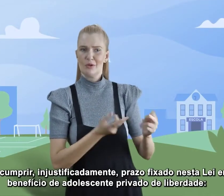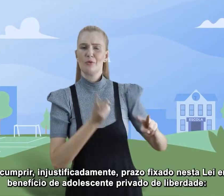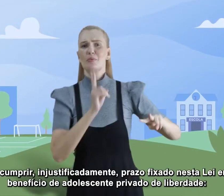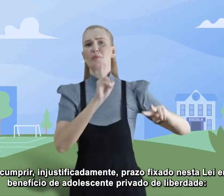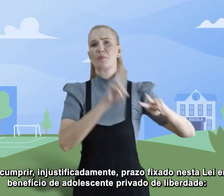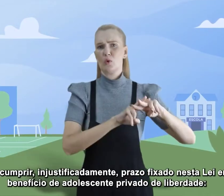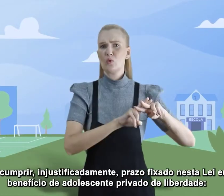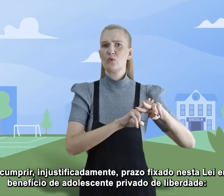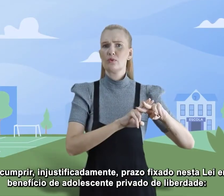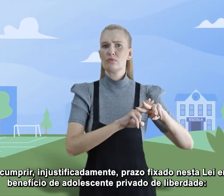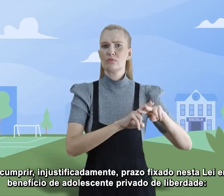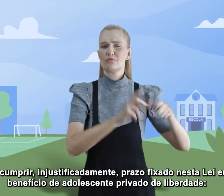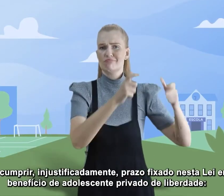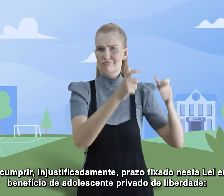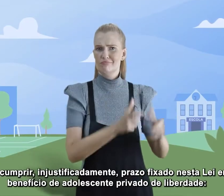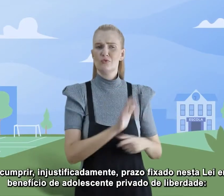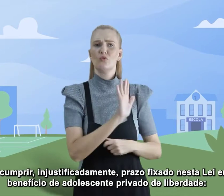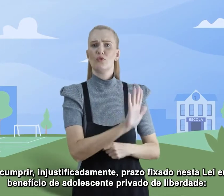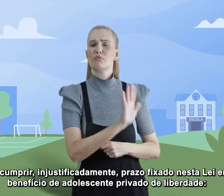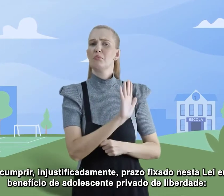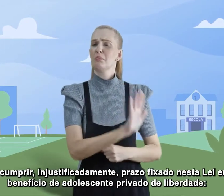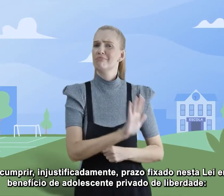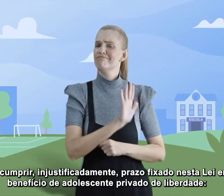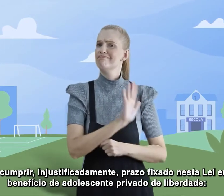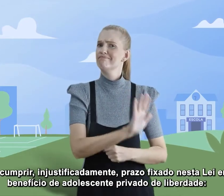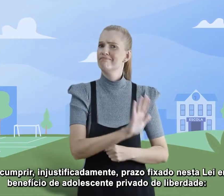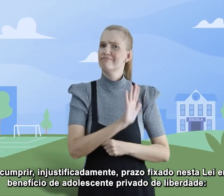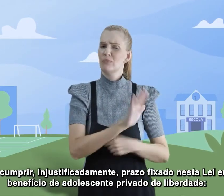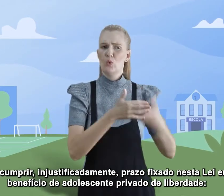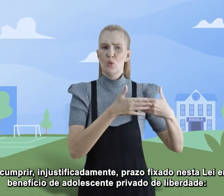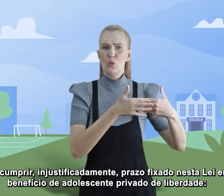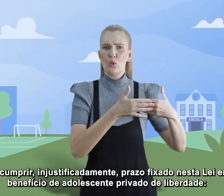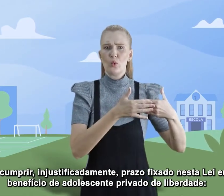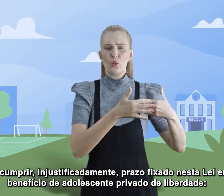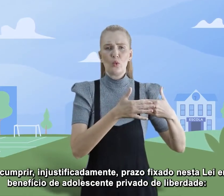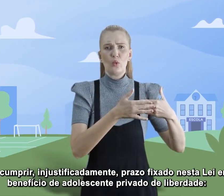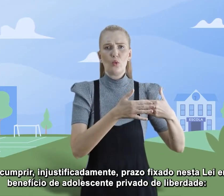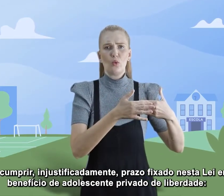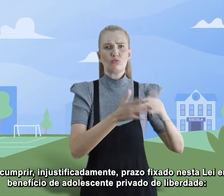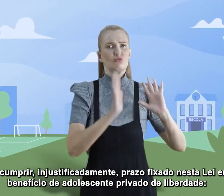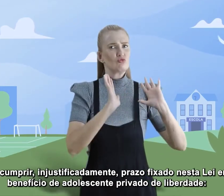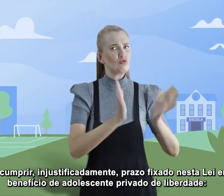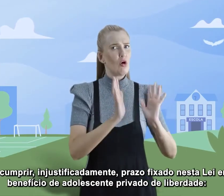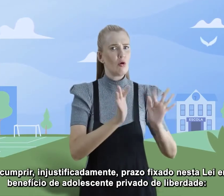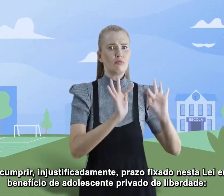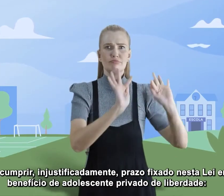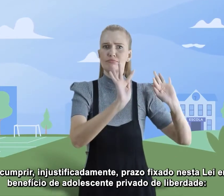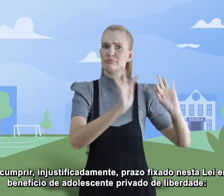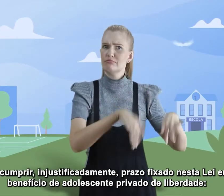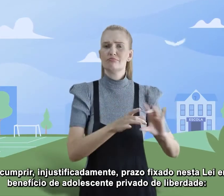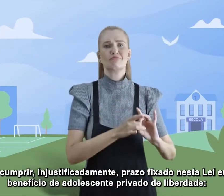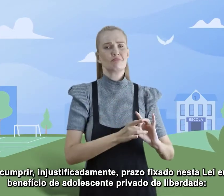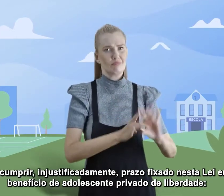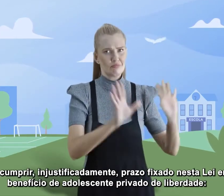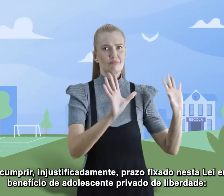Descumprir, injustificadamente, prazo fixado nesta lei em benefício de adolescente privado de liberdade.